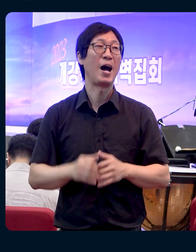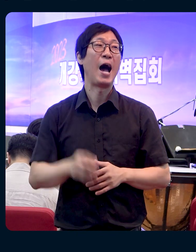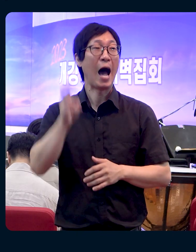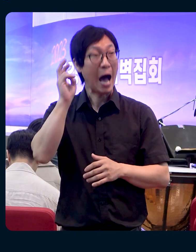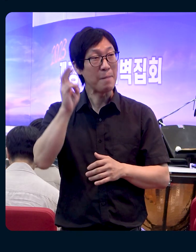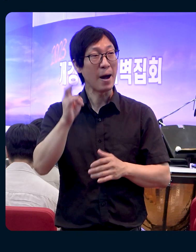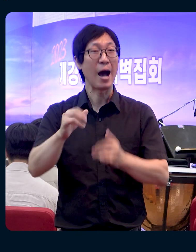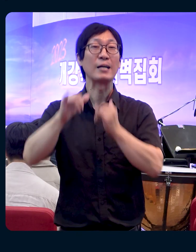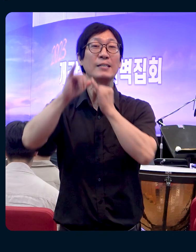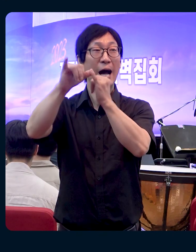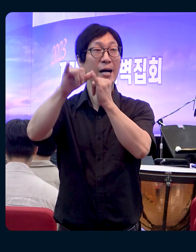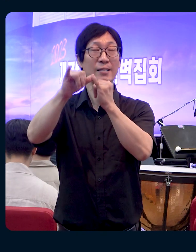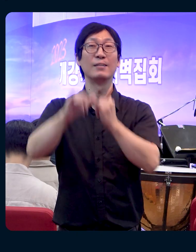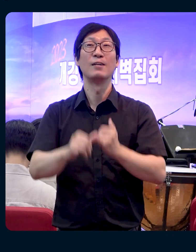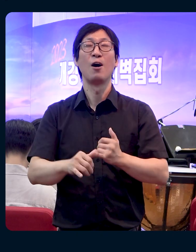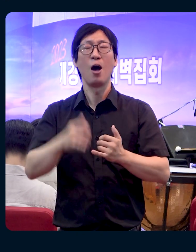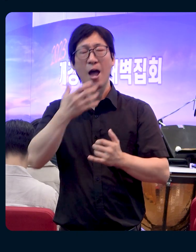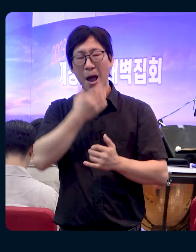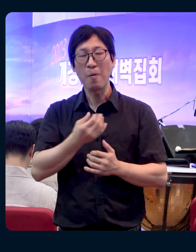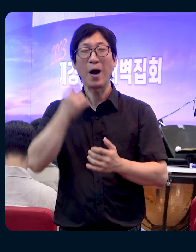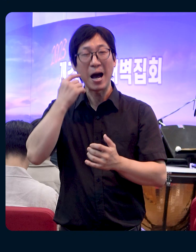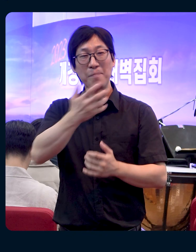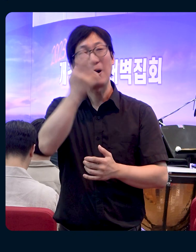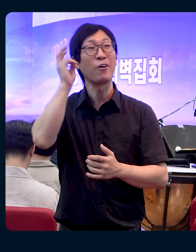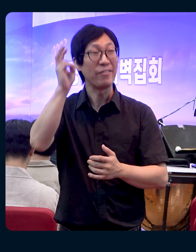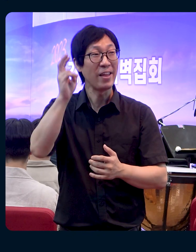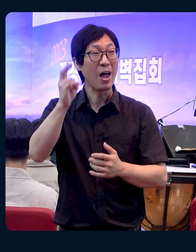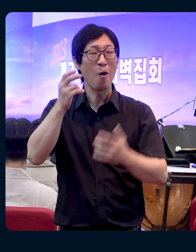분명하다. 뭐냐? 몰라요. 이 땅에서는요.